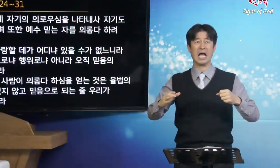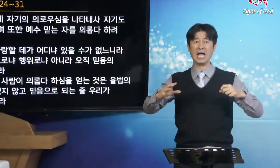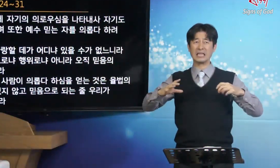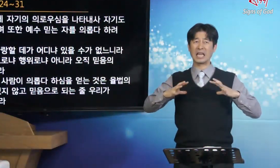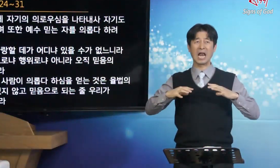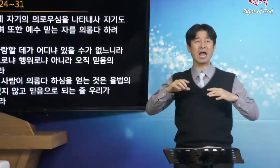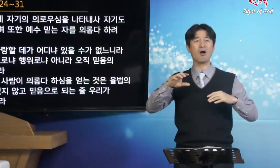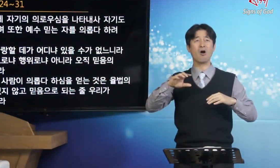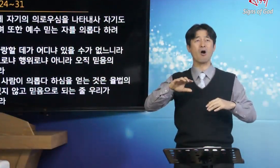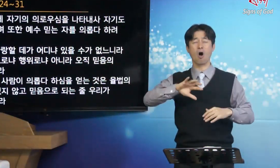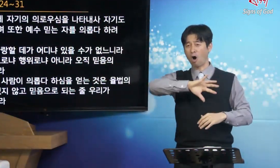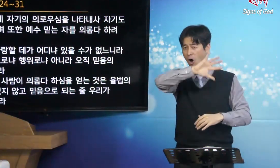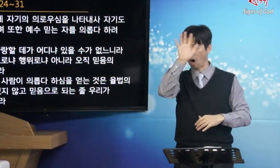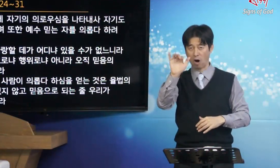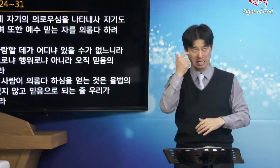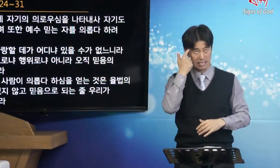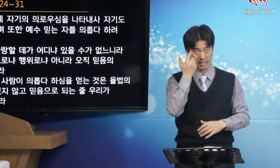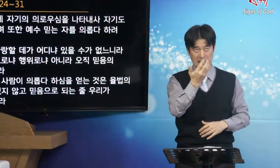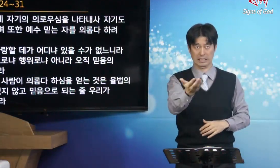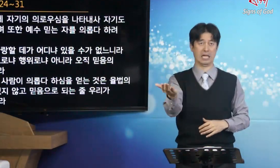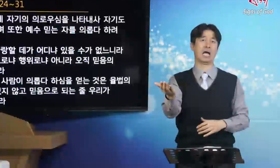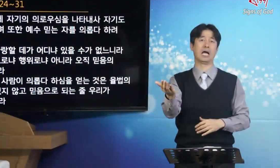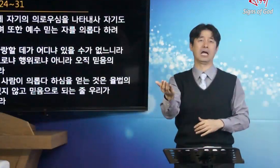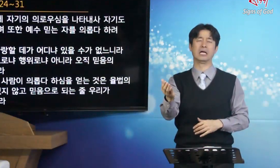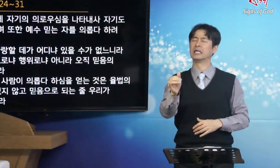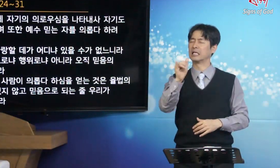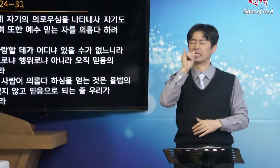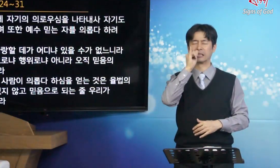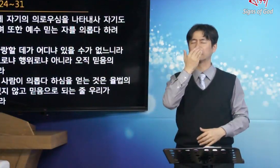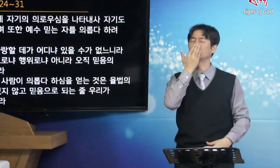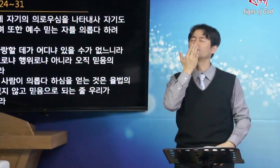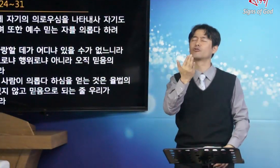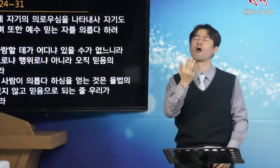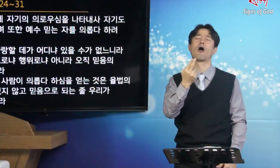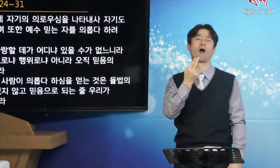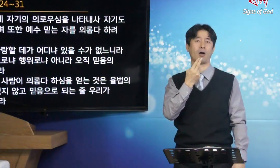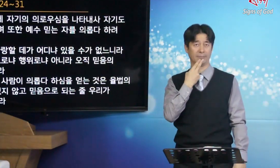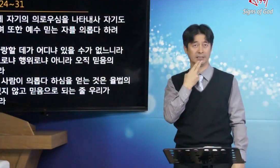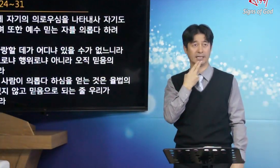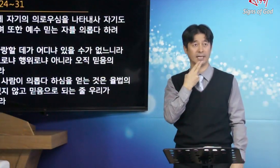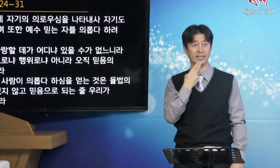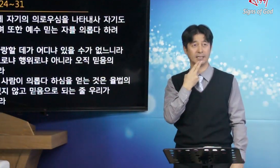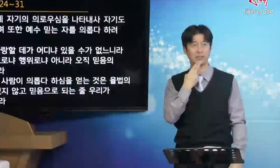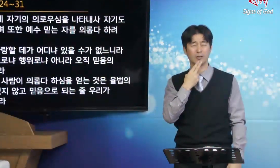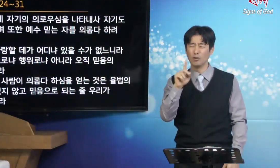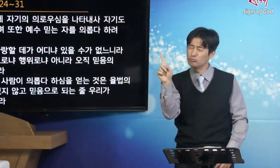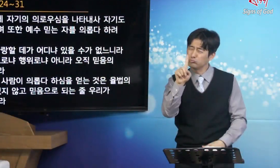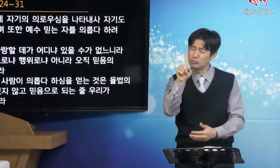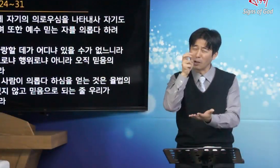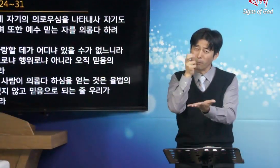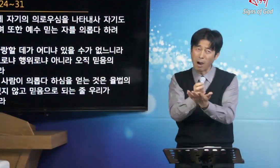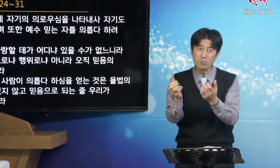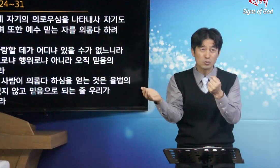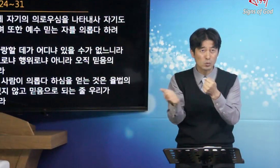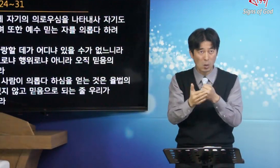그런즉 자랑할 때가 어디 있느냐? 있을 수가 없느니라. 무슨